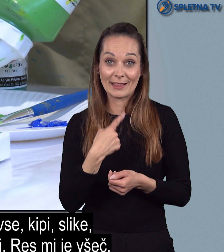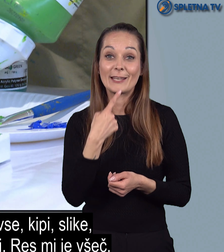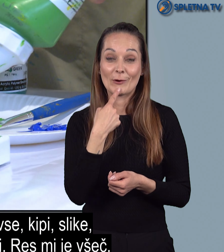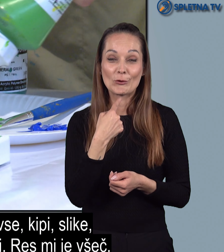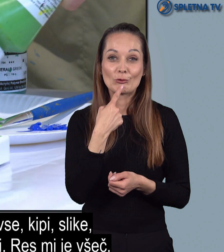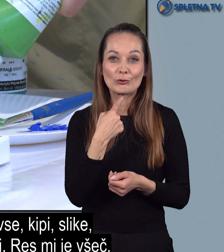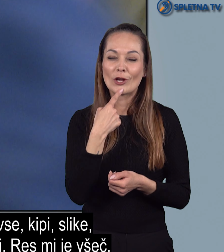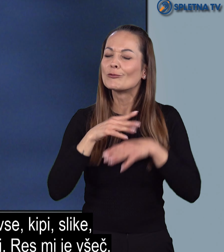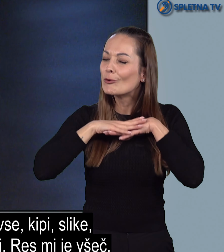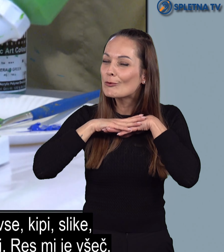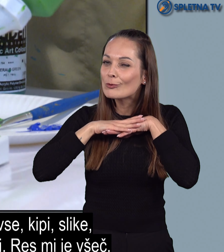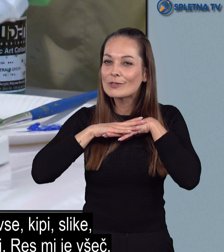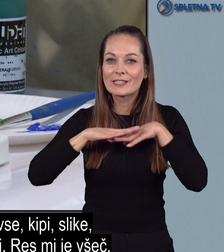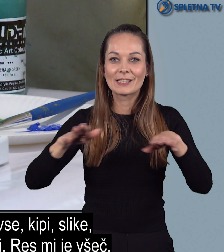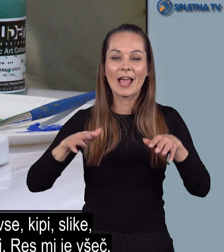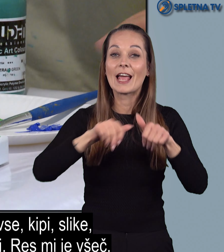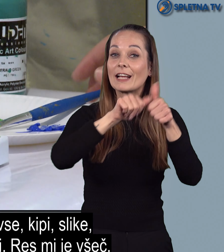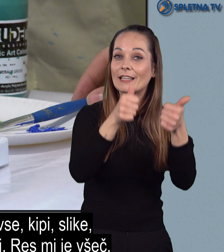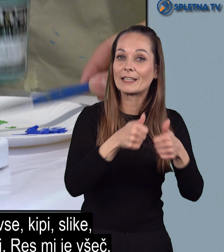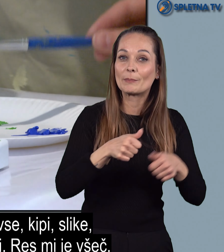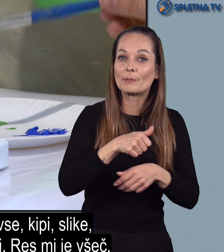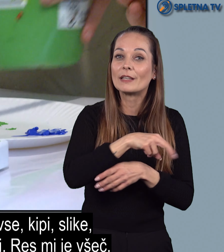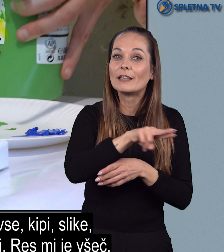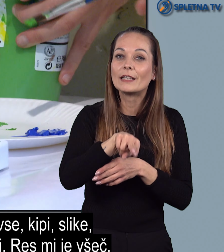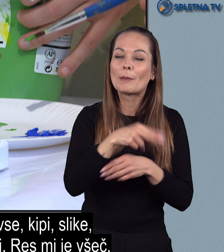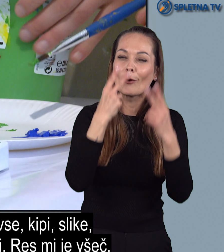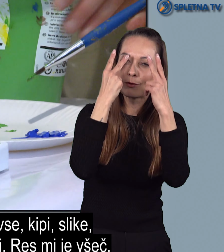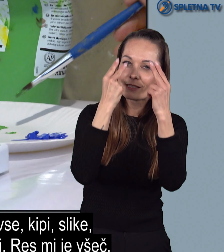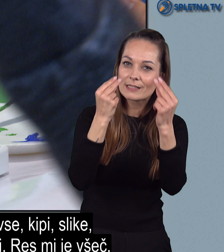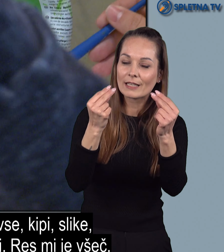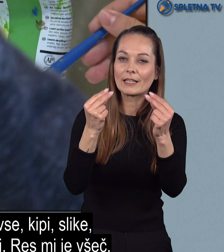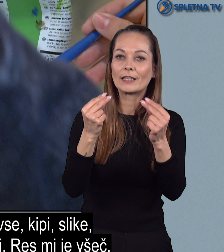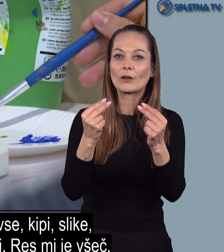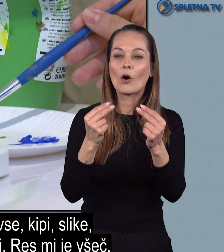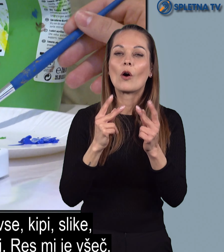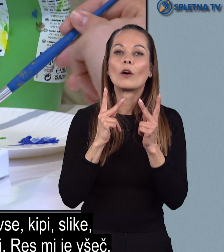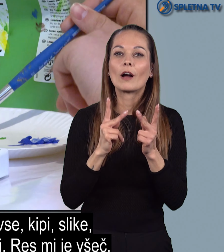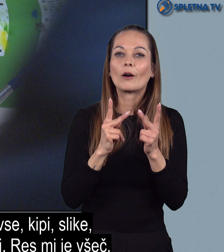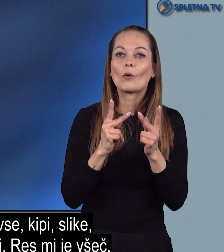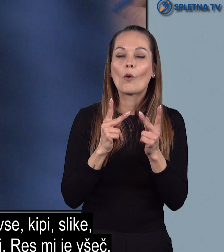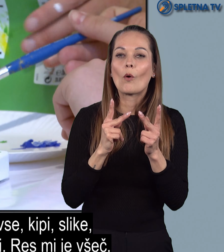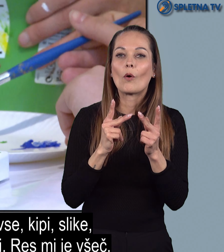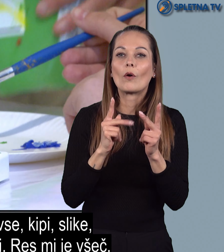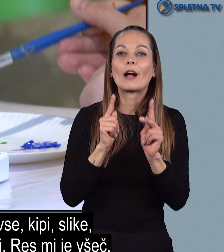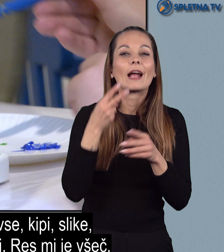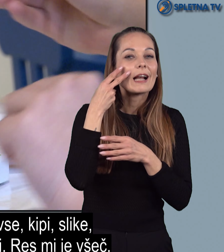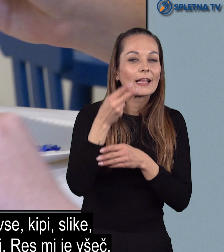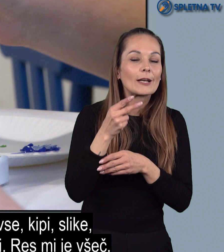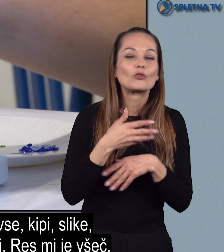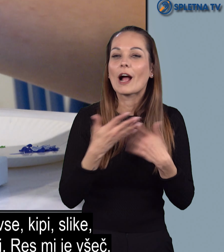Meni všeč vse. Kipi imajo sliko, lahko gledaš